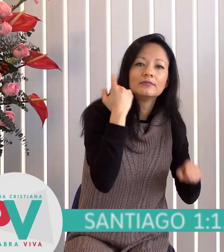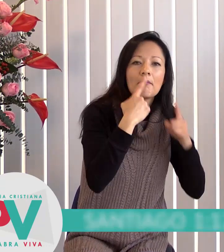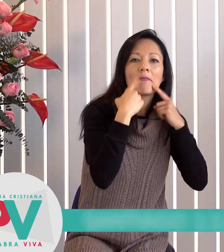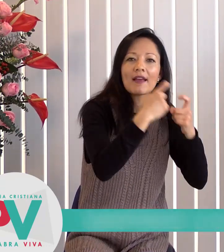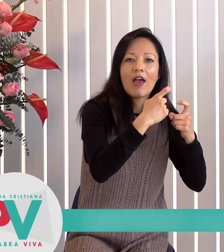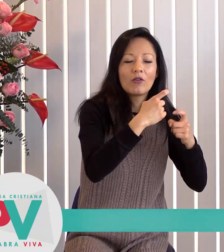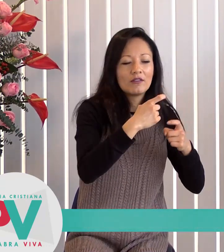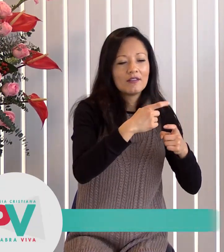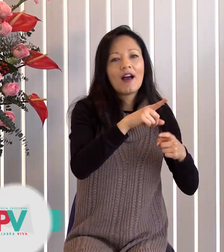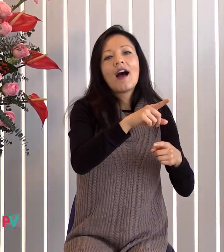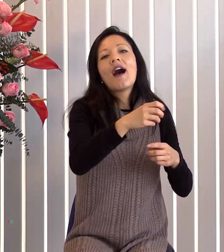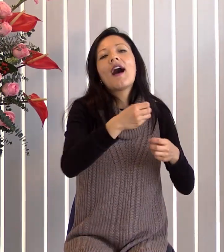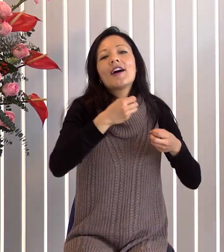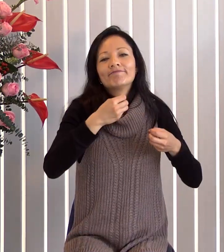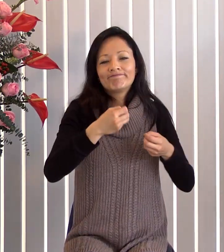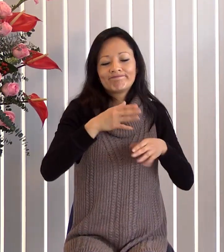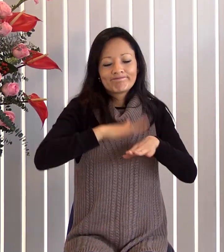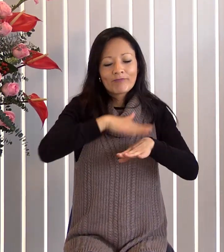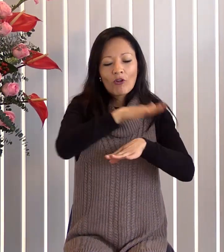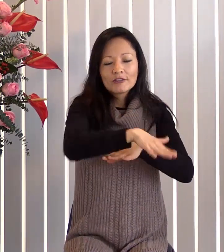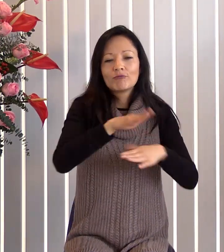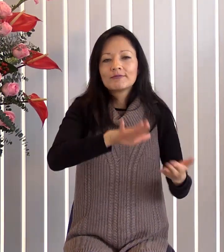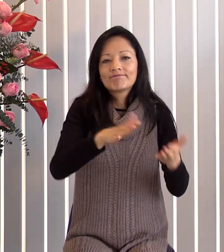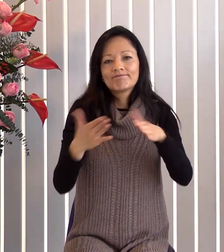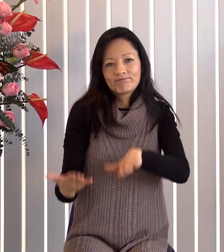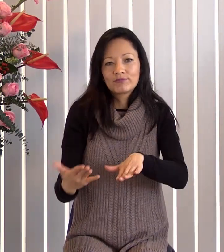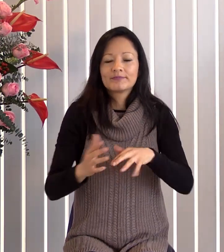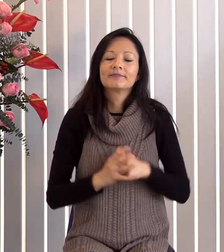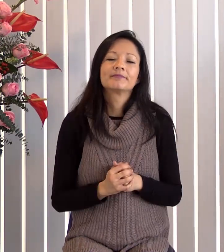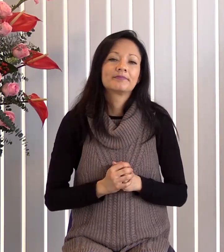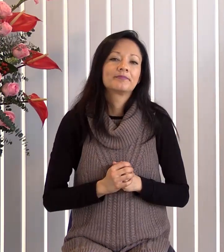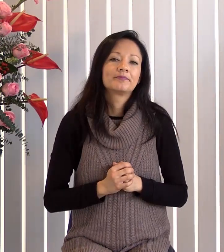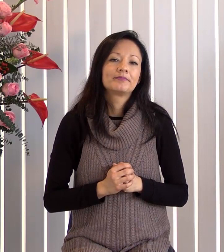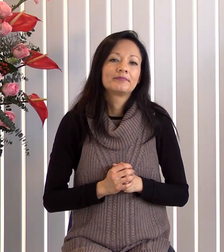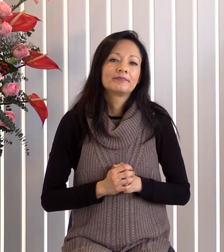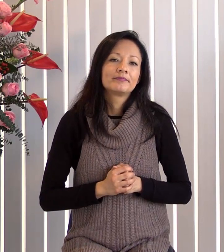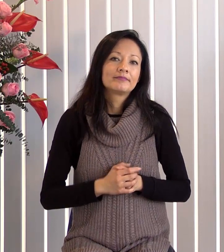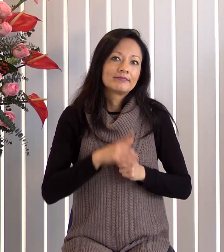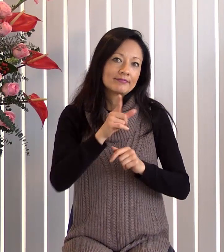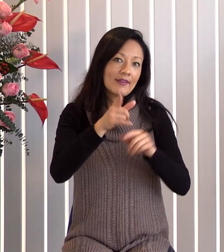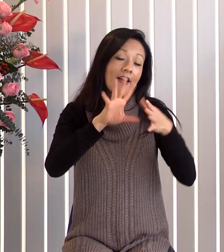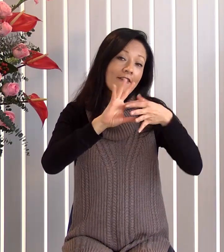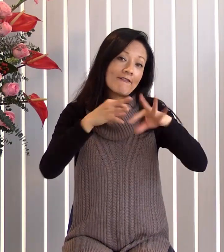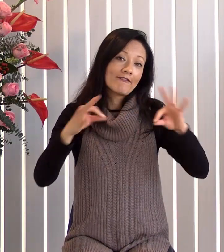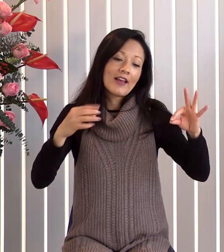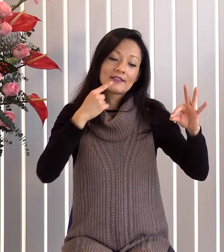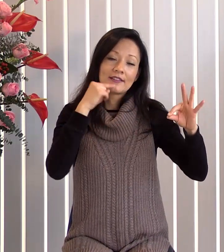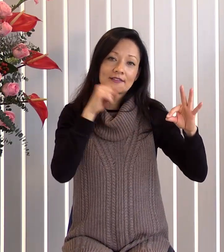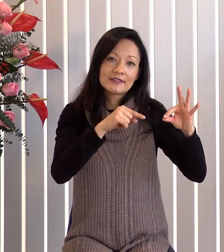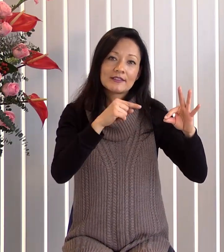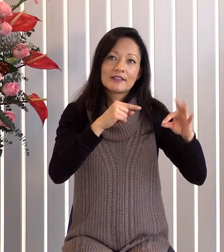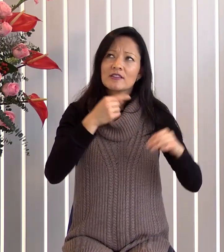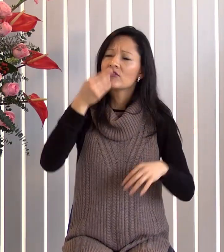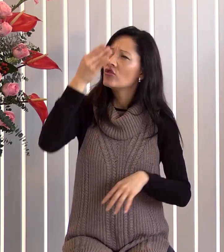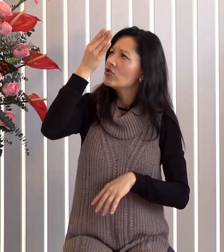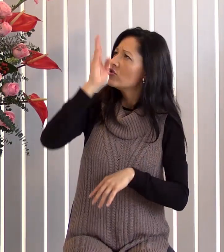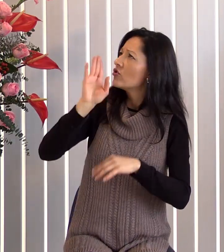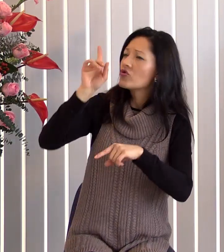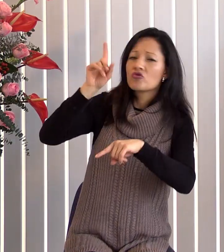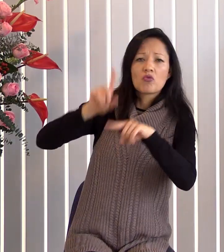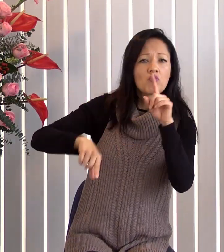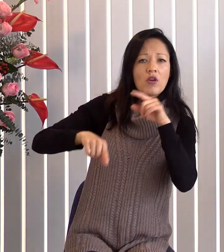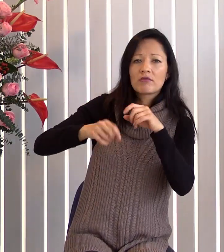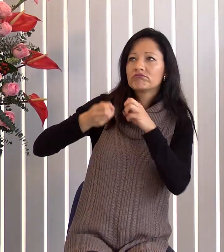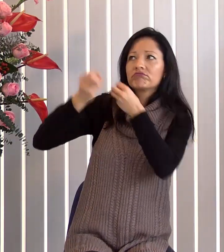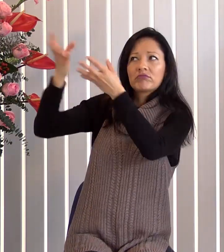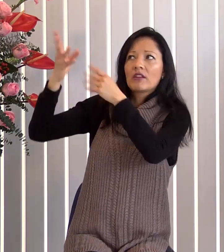consumado, da luz a la muerte. Bueno, como esta frase que dice que Dios no puede ser tentado por el